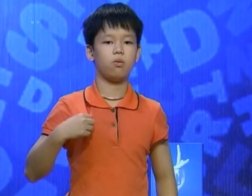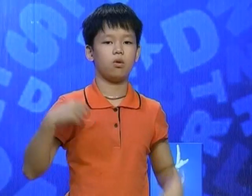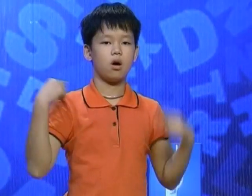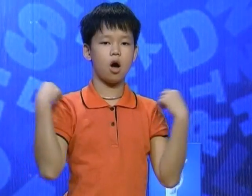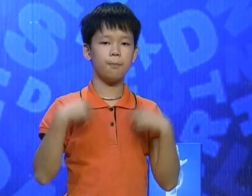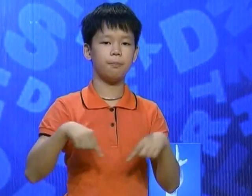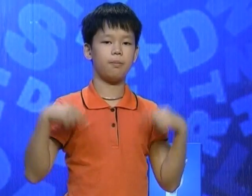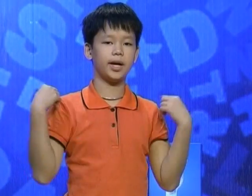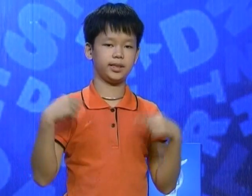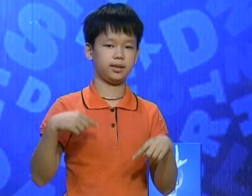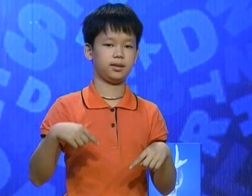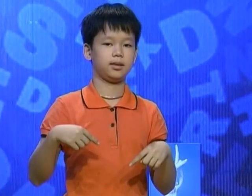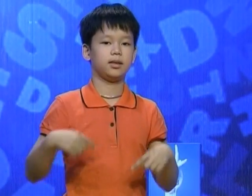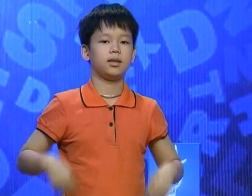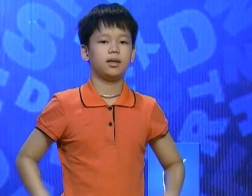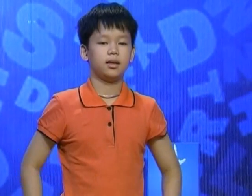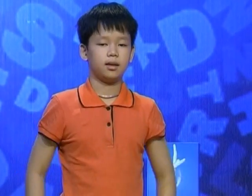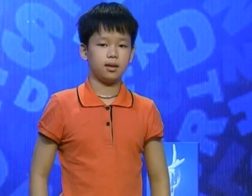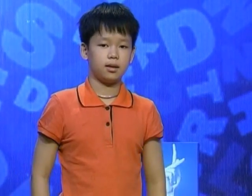Bạn đang thực hành ký hiệu áo com lê đấy.